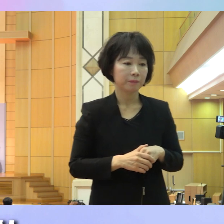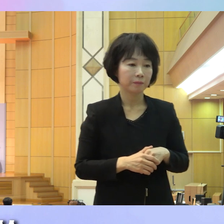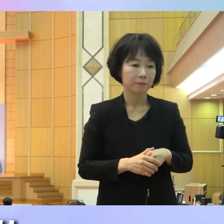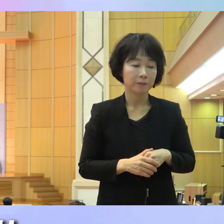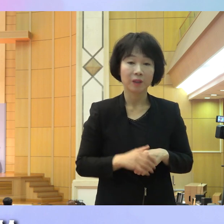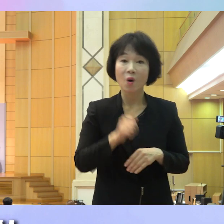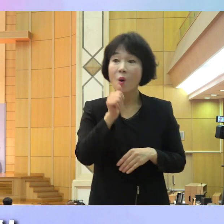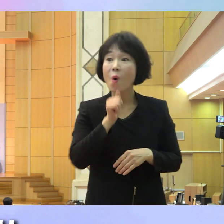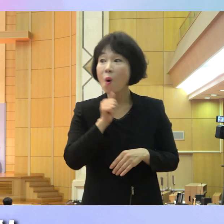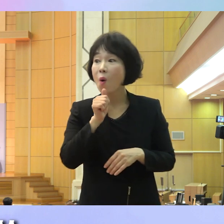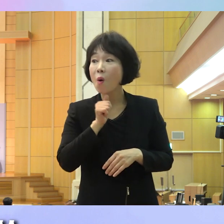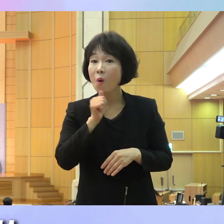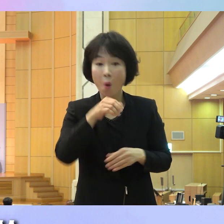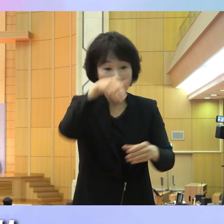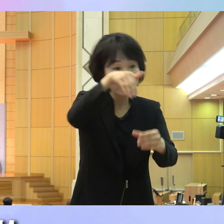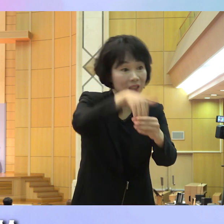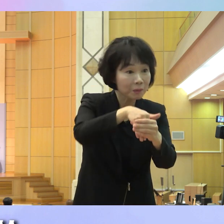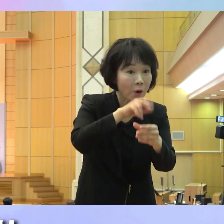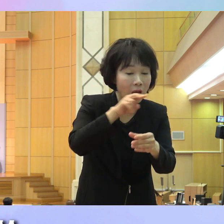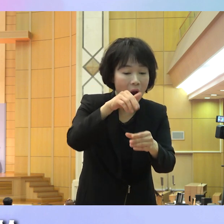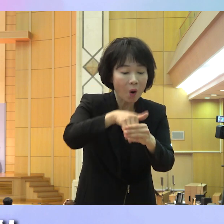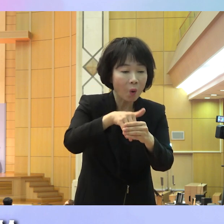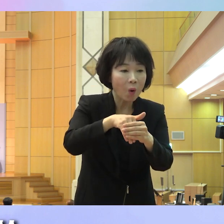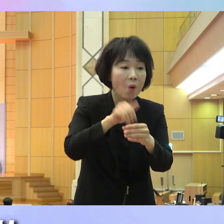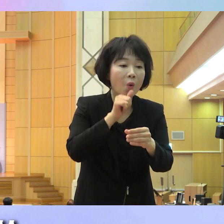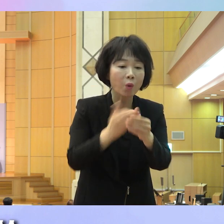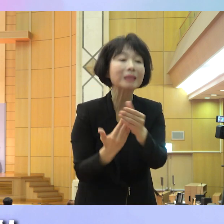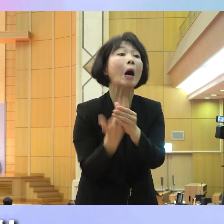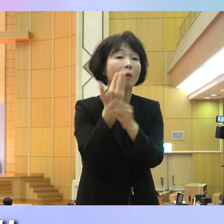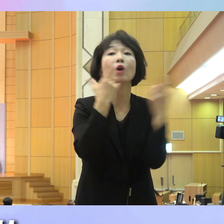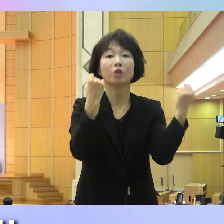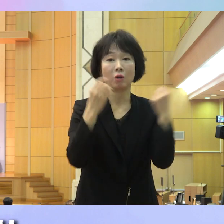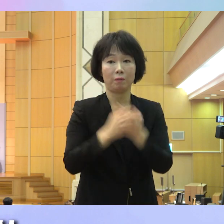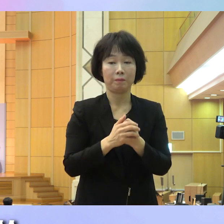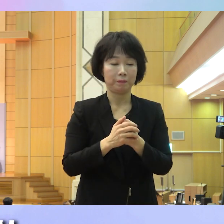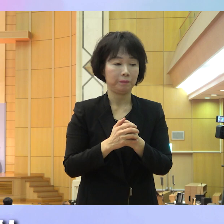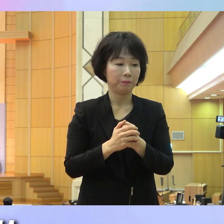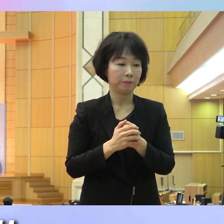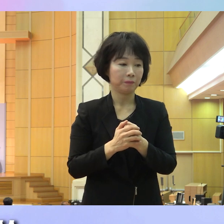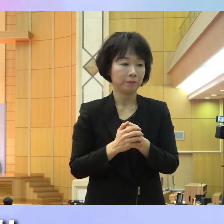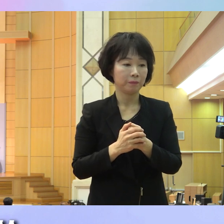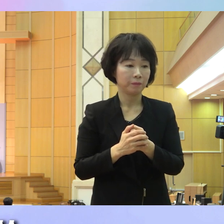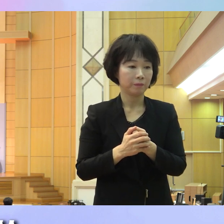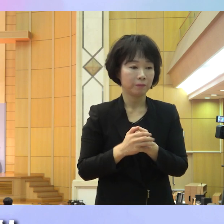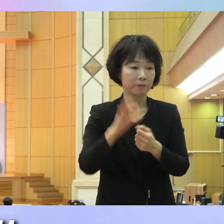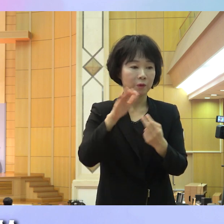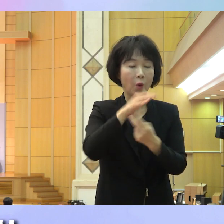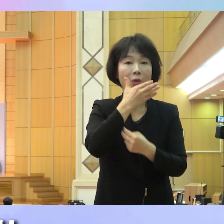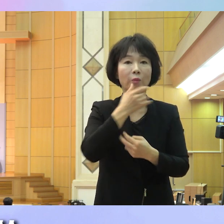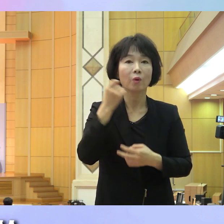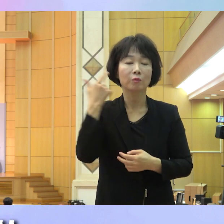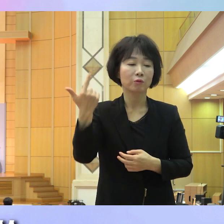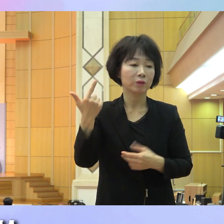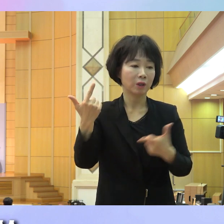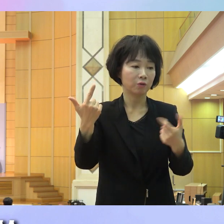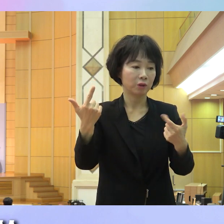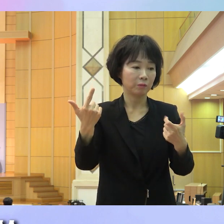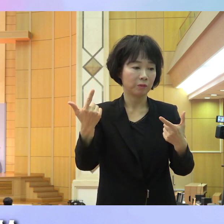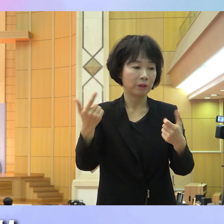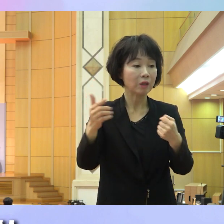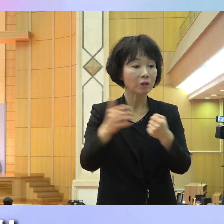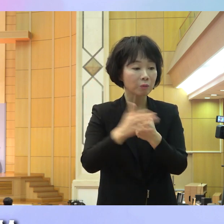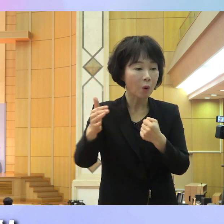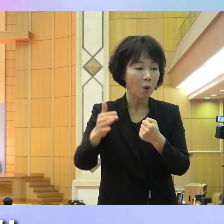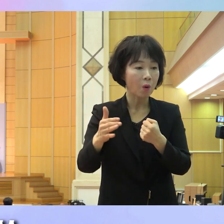거예요. 영생의 말씀이 들어와야 영생 얻는 거예요. 알겠죠? 그러면 요한복음 6장 66절 보니까 이러므로